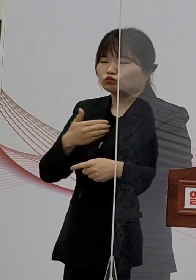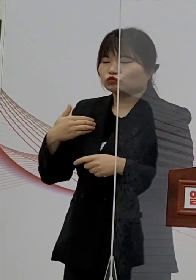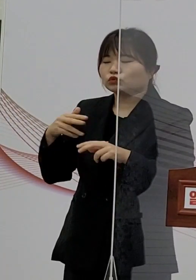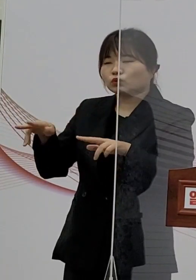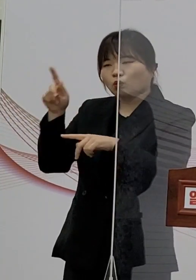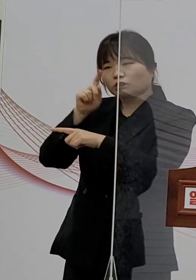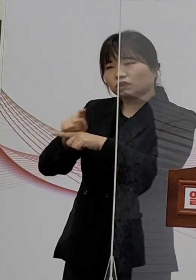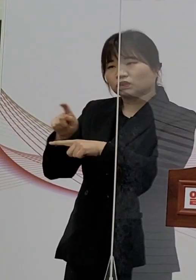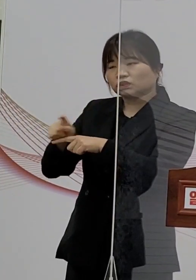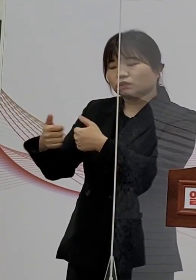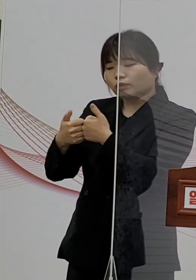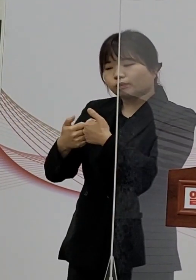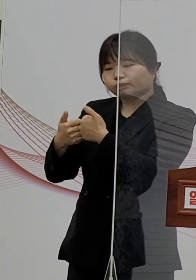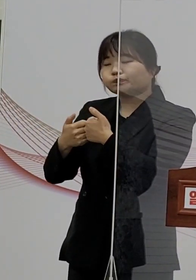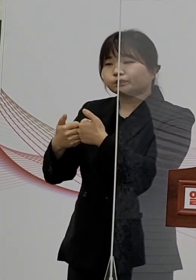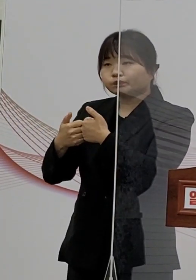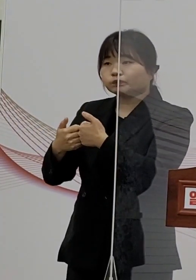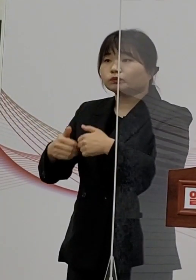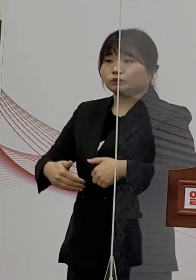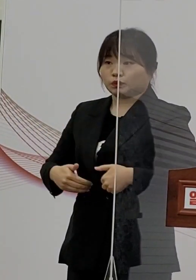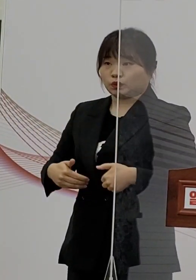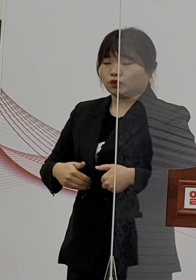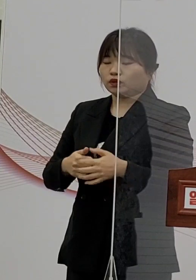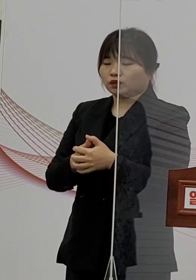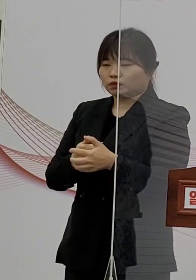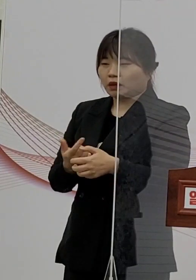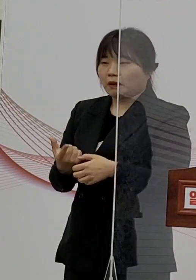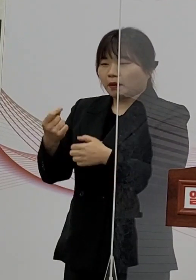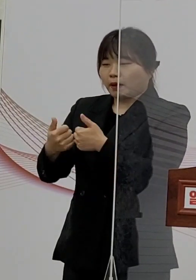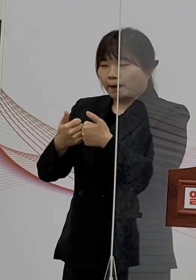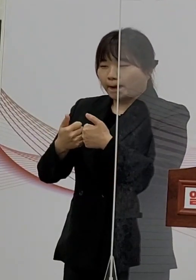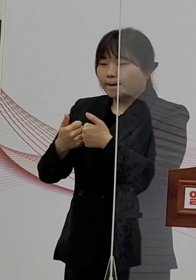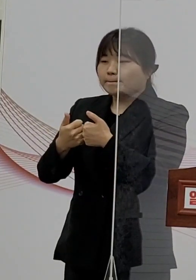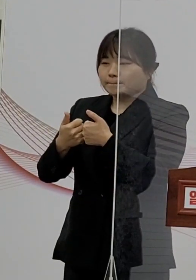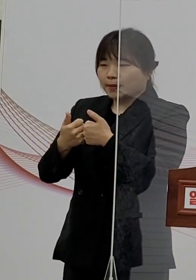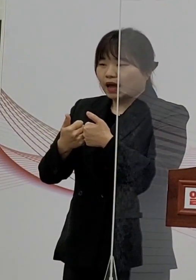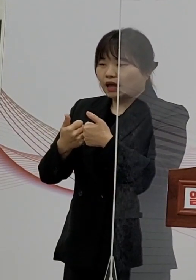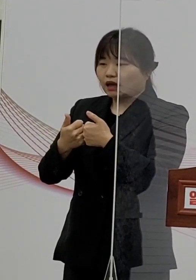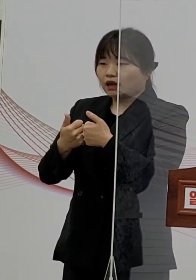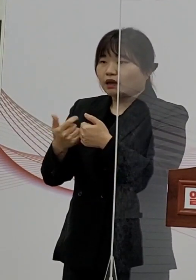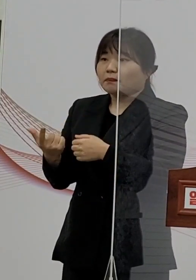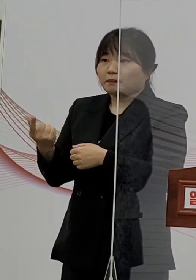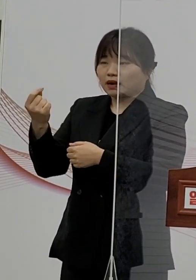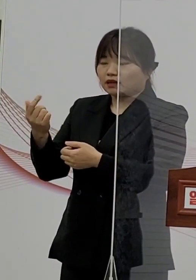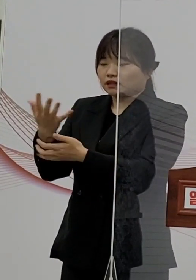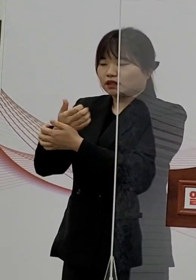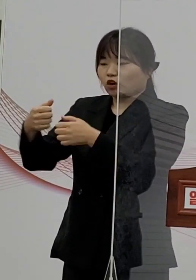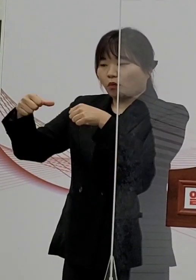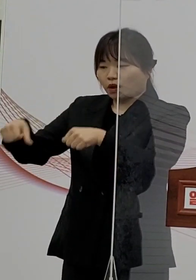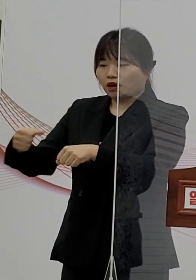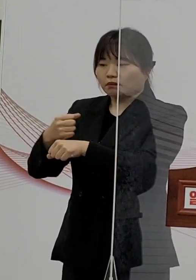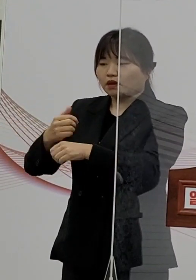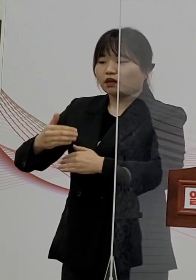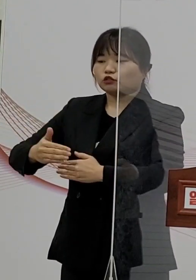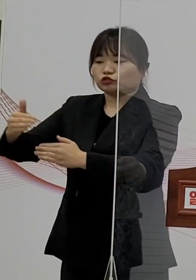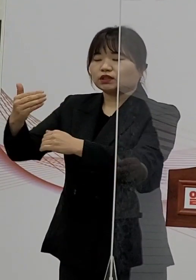후에 방위사업청과 조기에 협약을 맺고 추진하도록 이렇게 할 생각입니다.